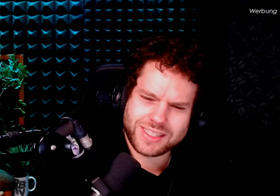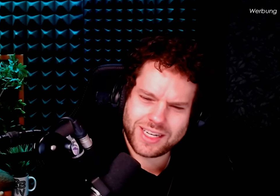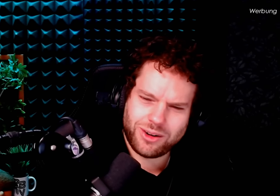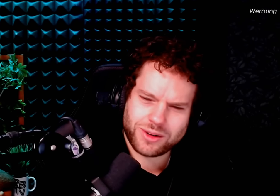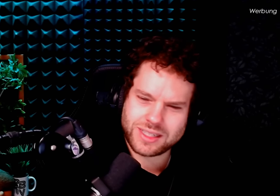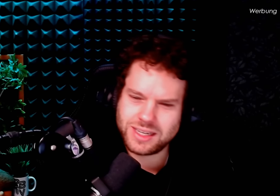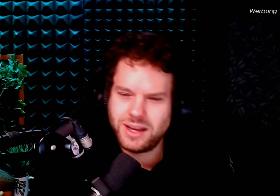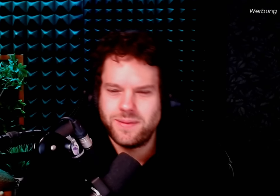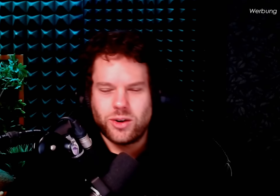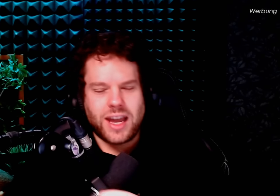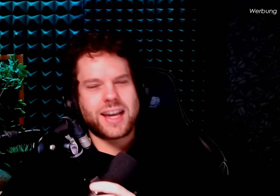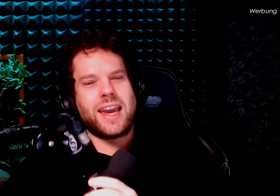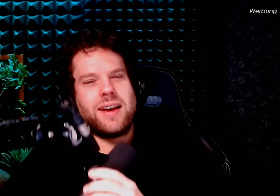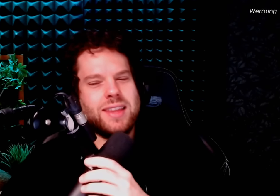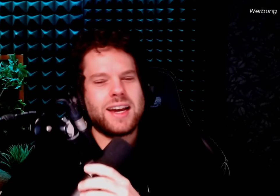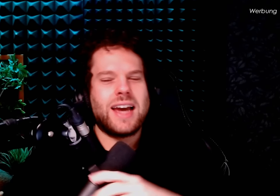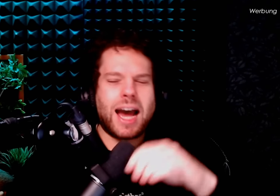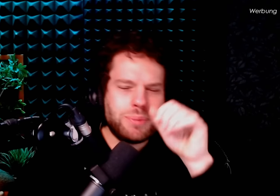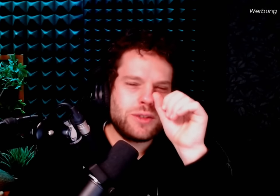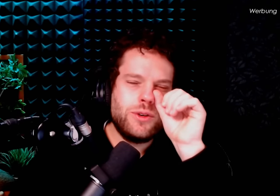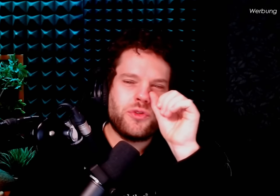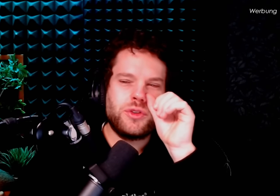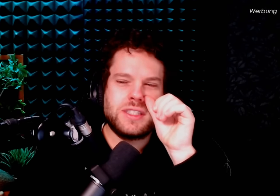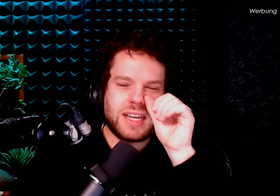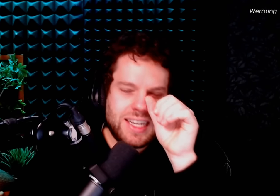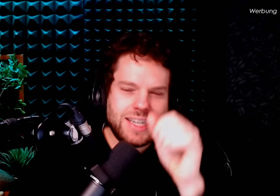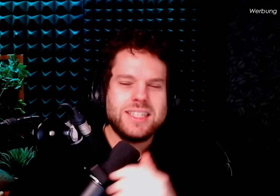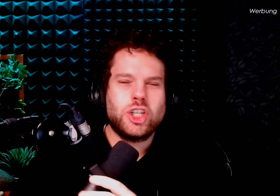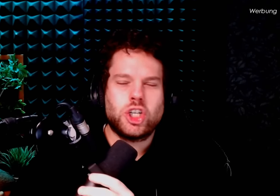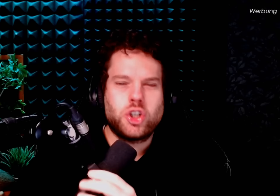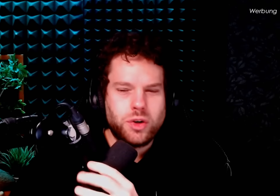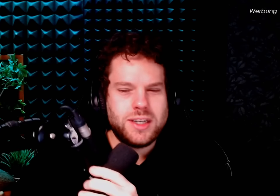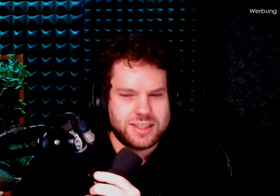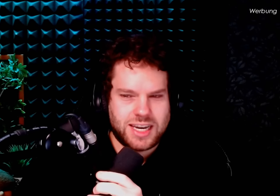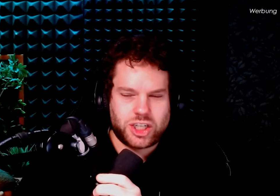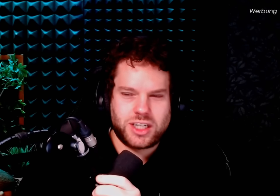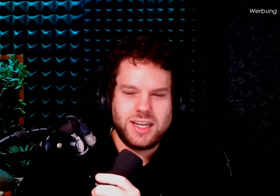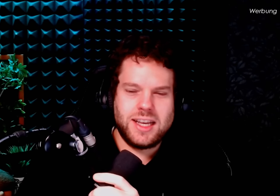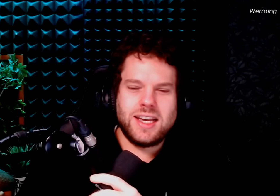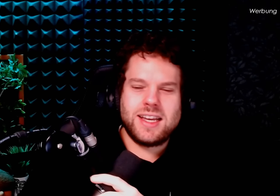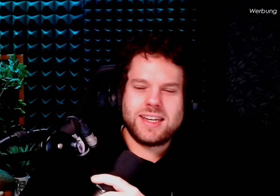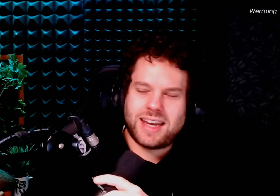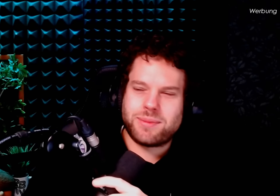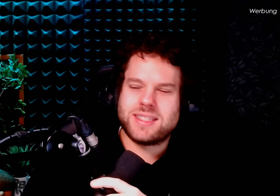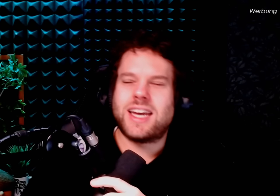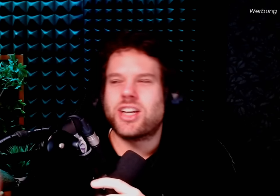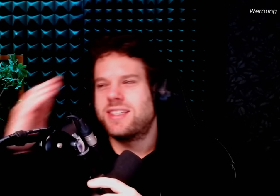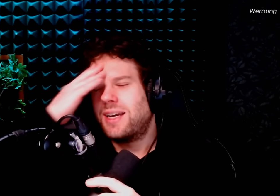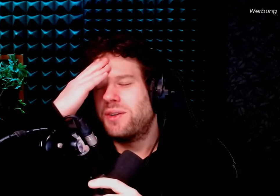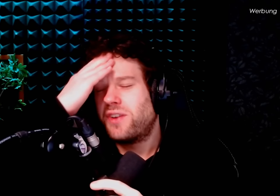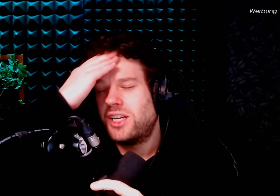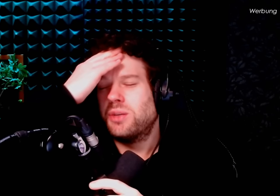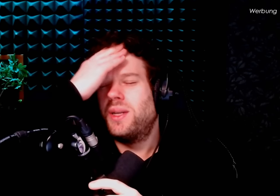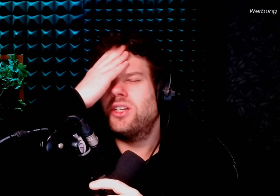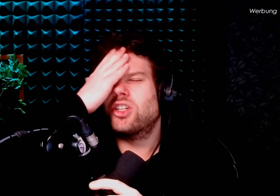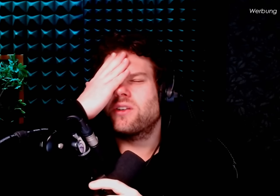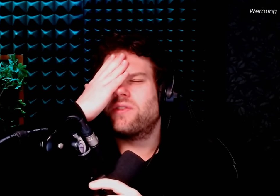Was ist hier los? Und nach einer absolut frustrierenden Stunden-Session denkt man sich, ja scheiße, ich habe die falsche Blindenschrift